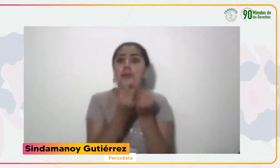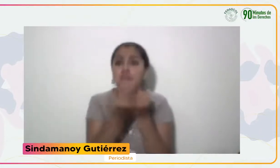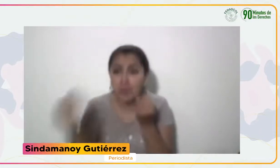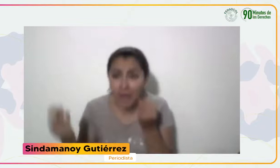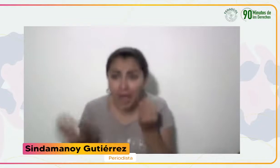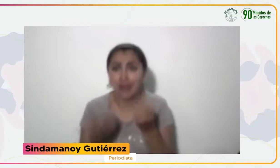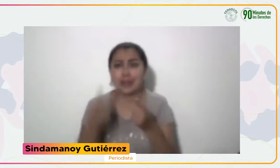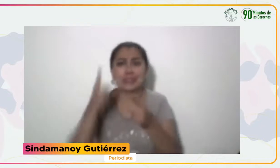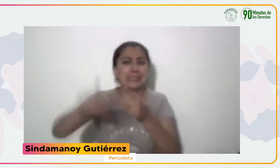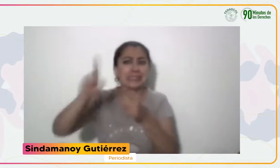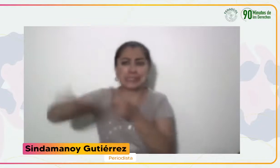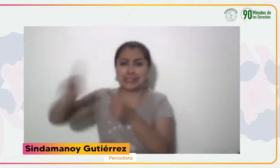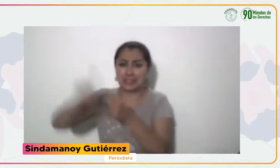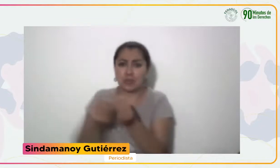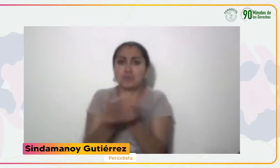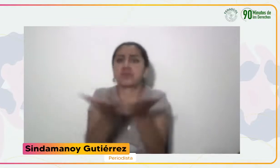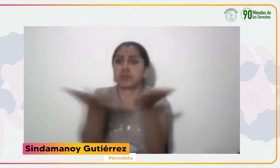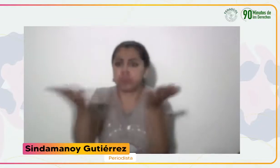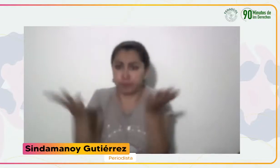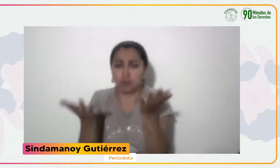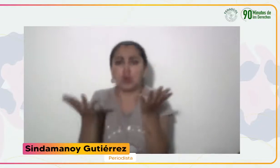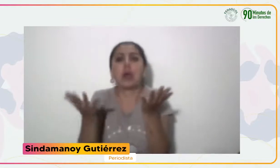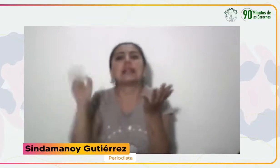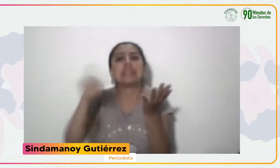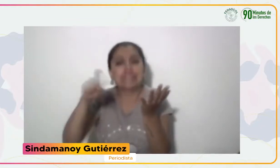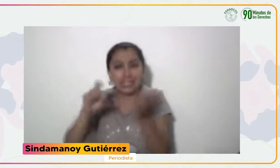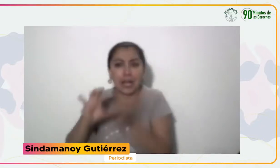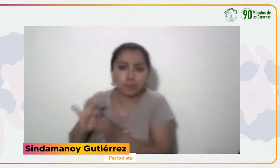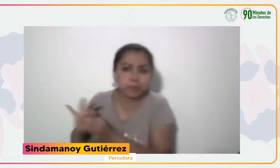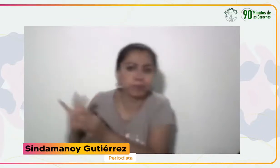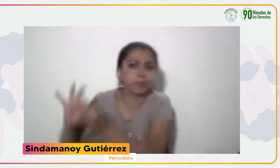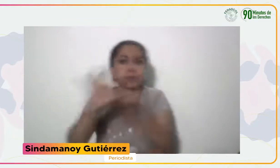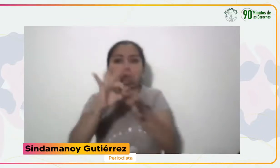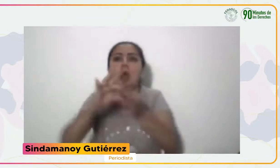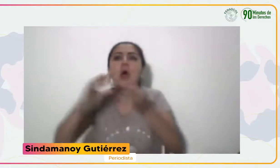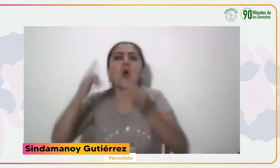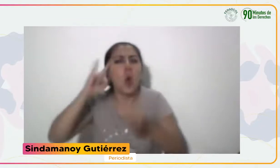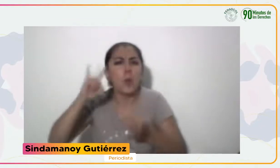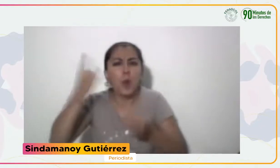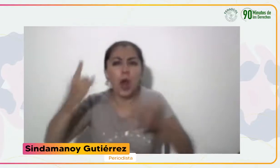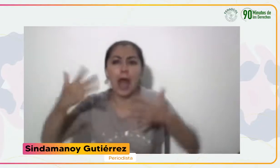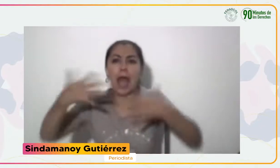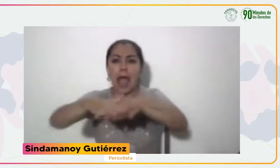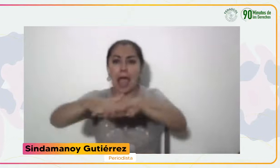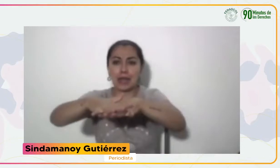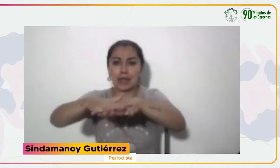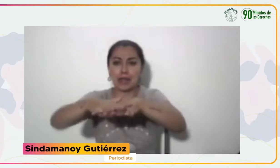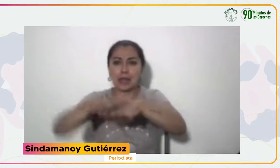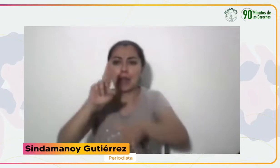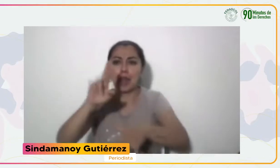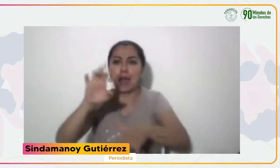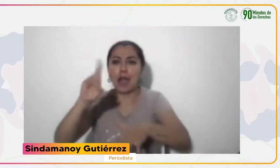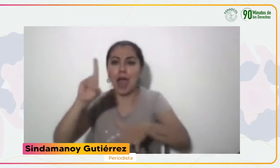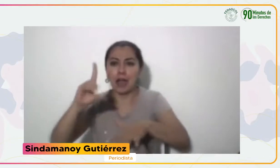como mujeres hemos sufrido también, las mujeres oyentes, en fin, todos los grupos sociales, pero